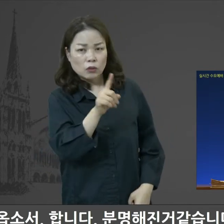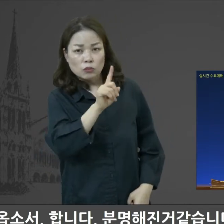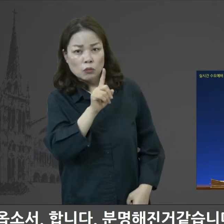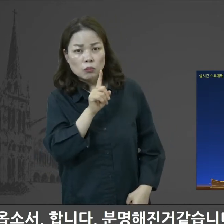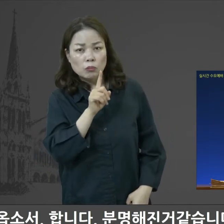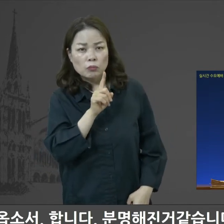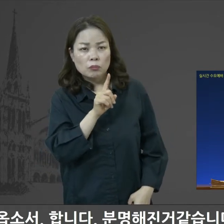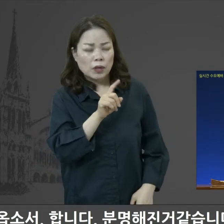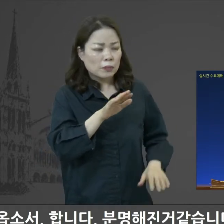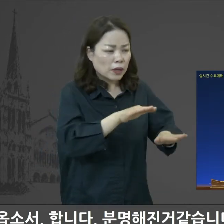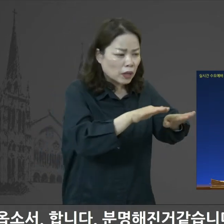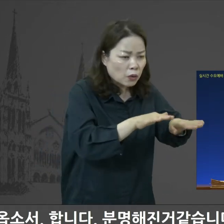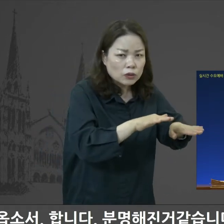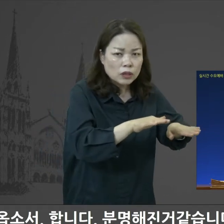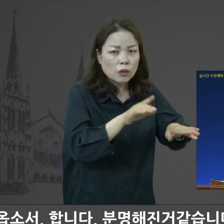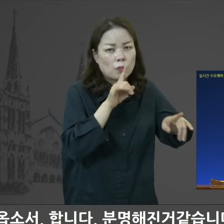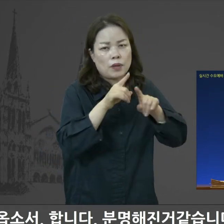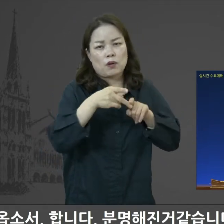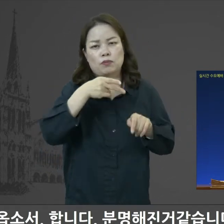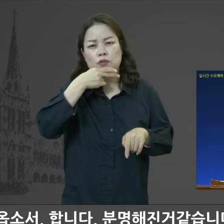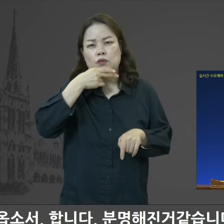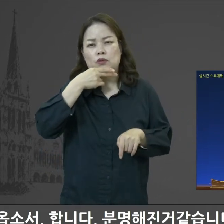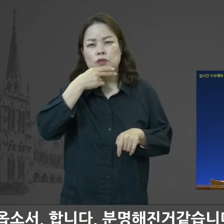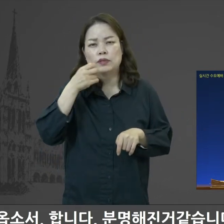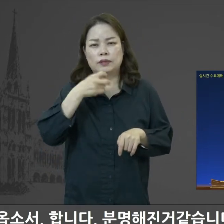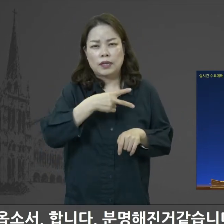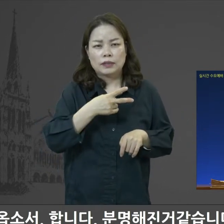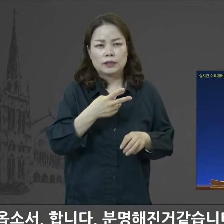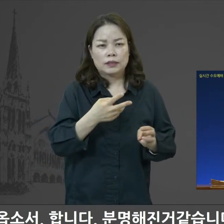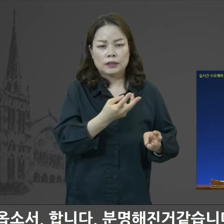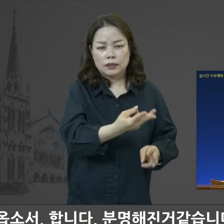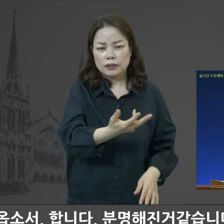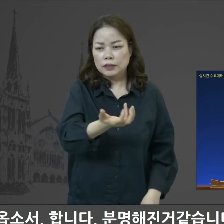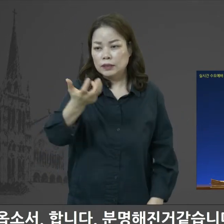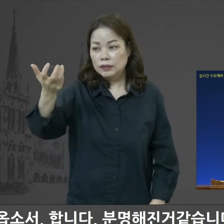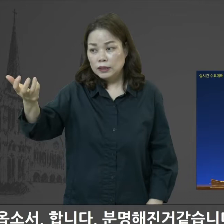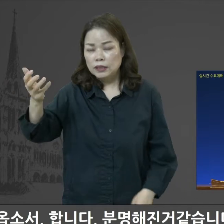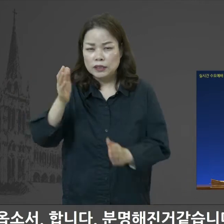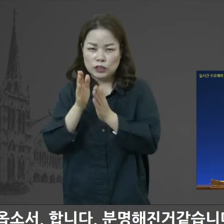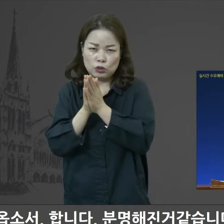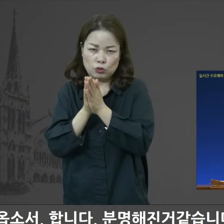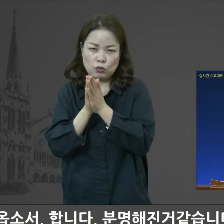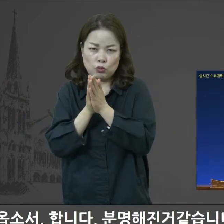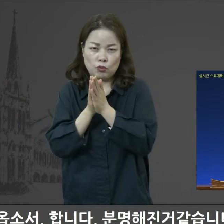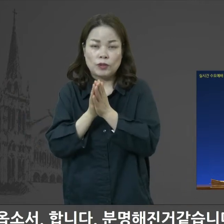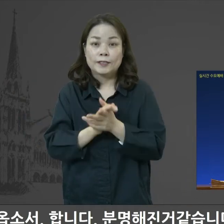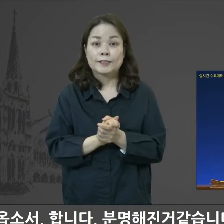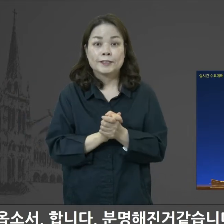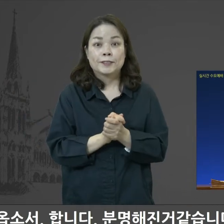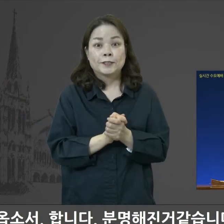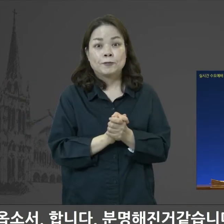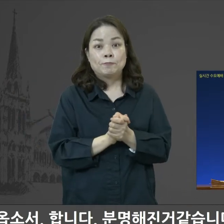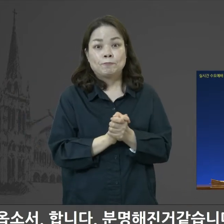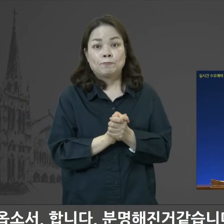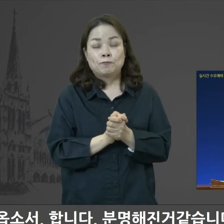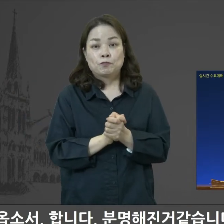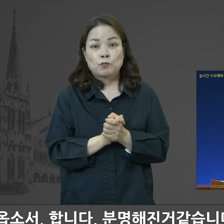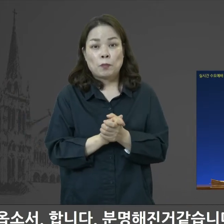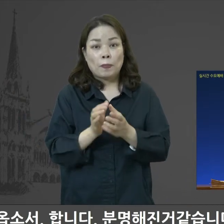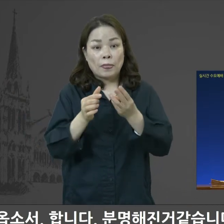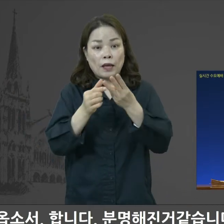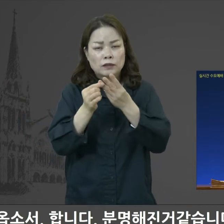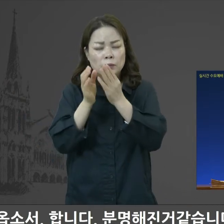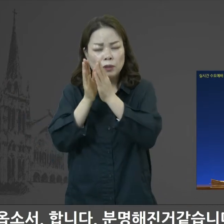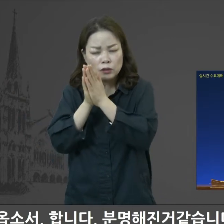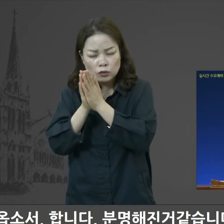말씀을 하셨다, 깨웠다라는 언급이 없고 다시 세 번째로 기도하신 후에 돌아왔다라고 본문은 기록합니다. 세 번째